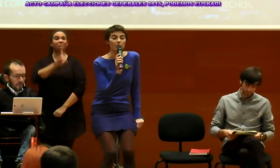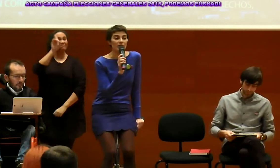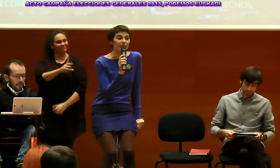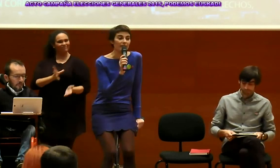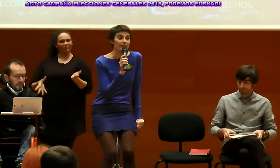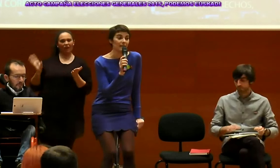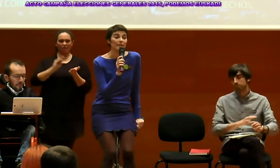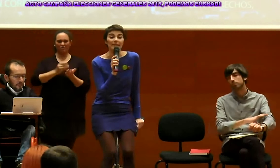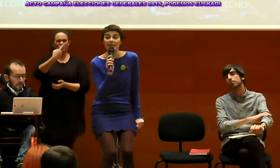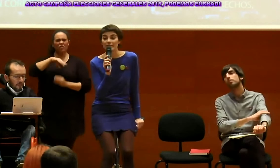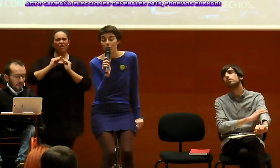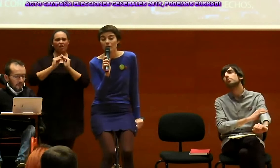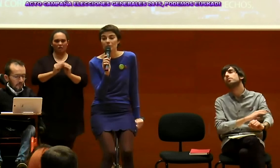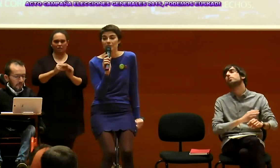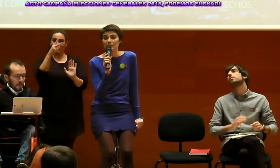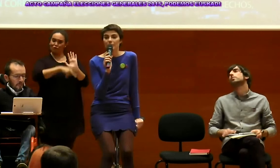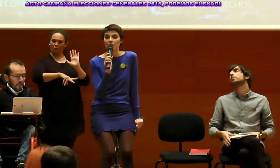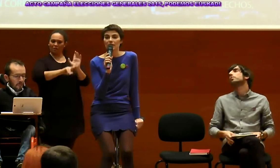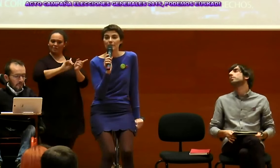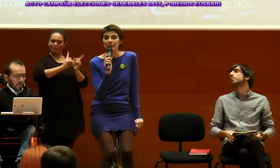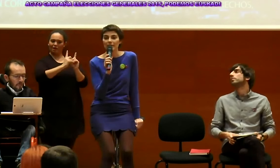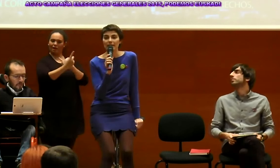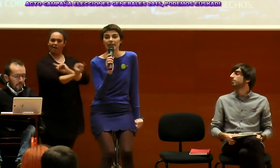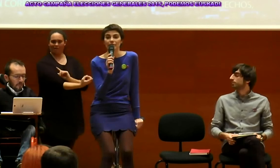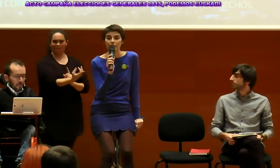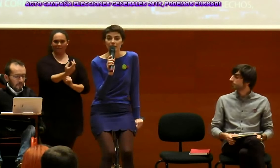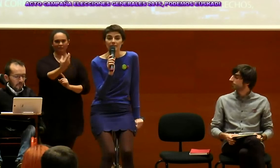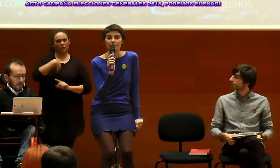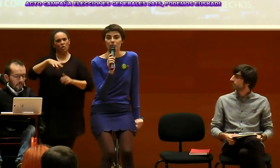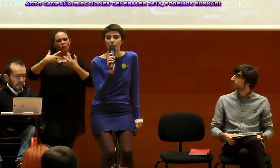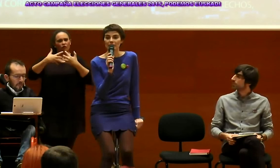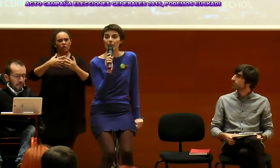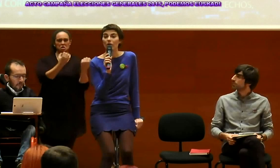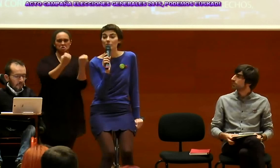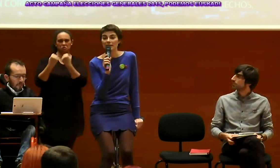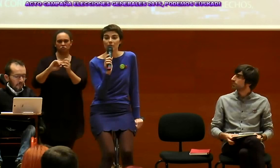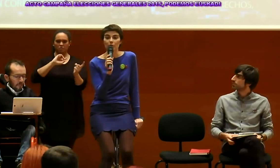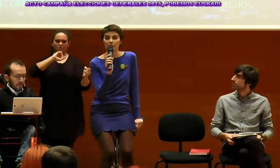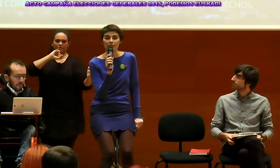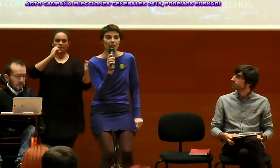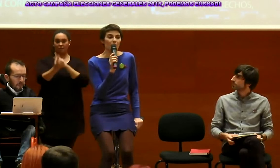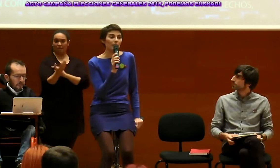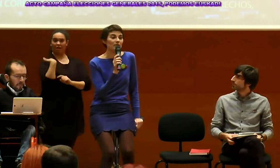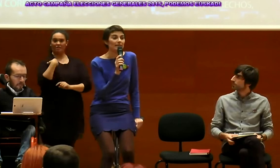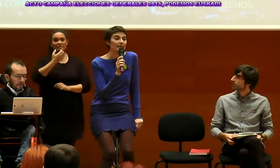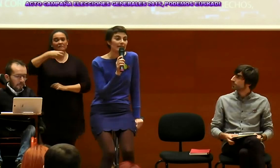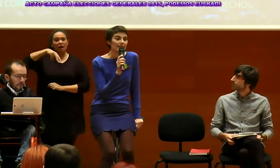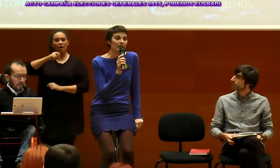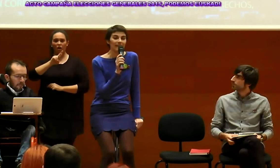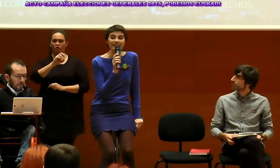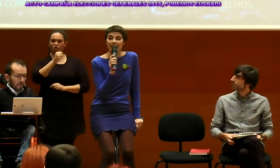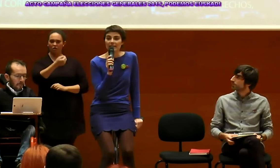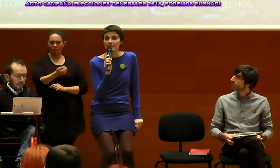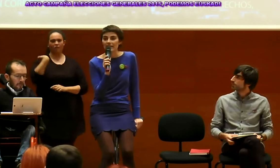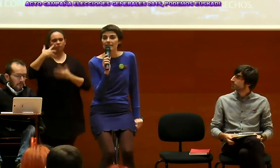Lo que vamos a hacer es cambiar las reglas del juego. Vamos a cambiar la manera en la que funcionan las instituciones. Nahua lo ha explicado muy bien. Vamos a tratar